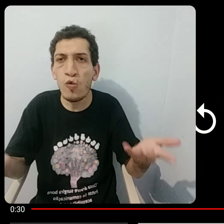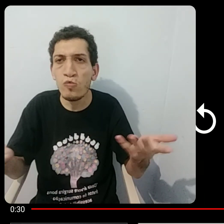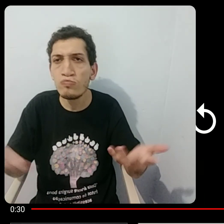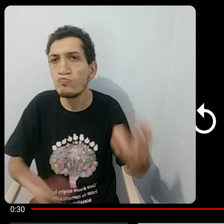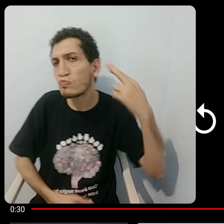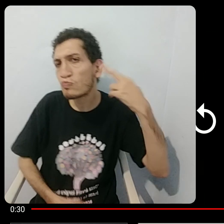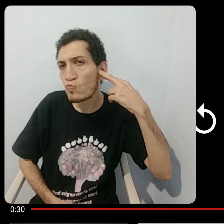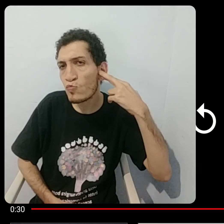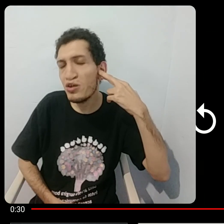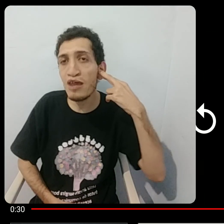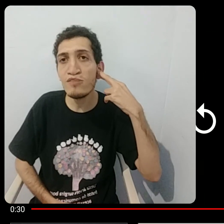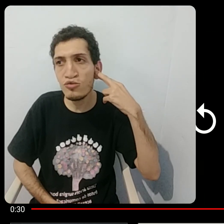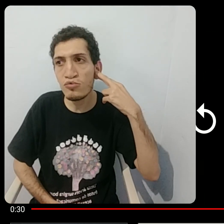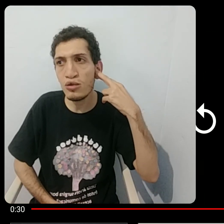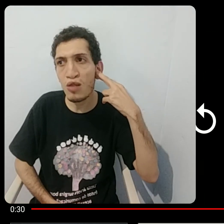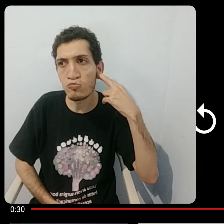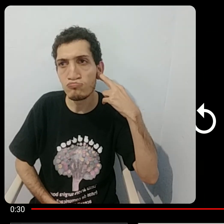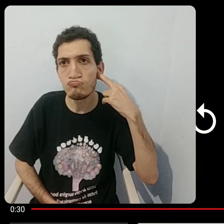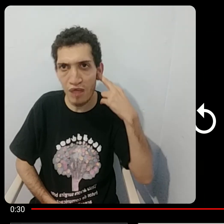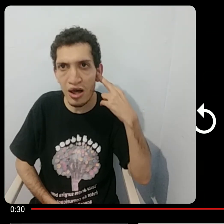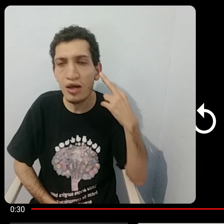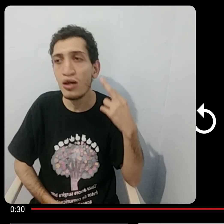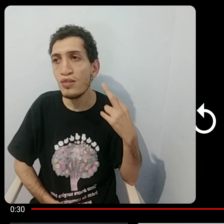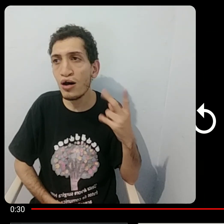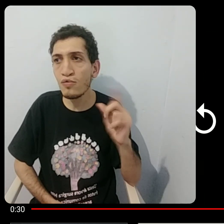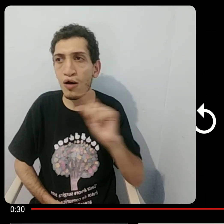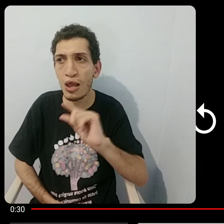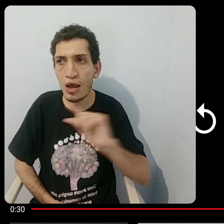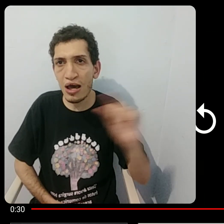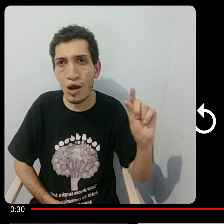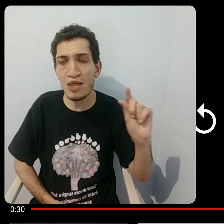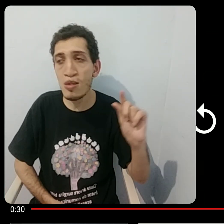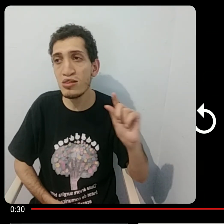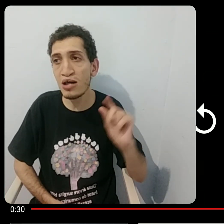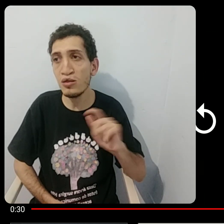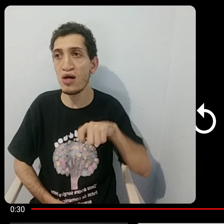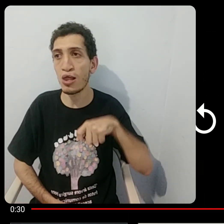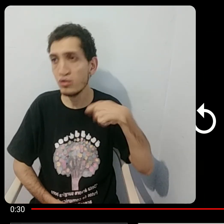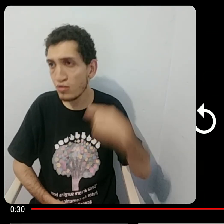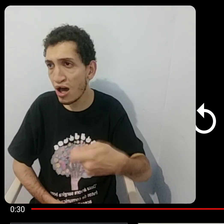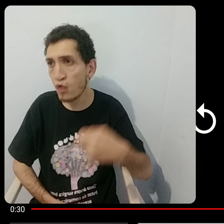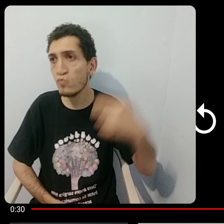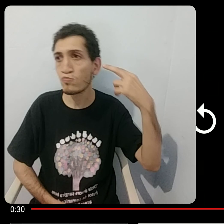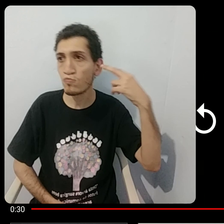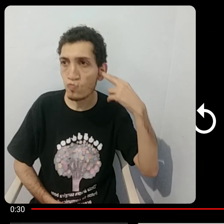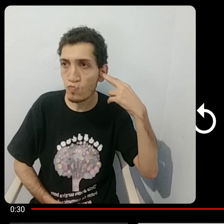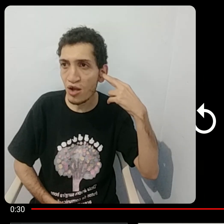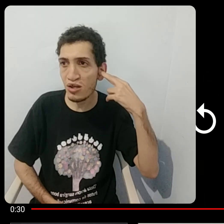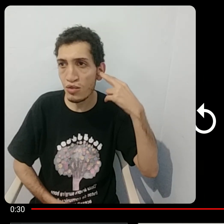qual, e repetir o sinal, né? Então, olha a finalização dela, sinal, e